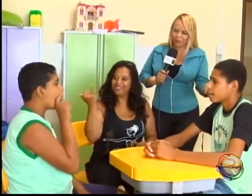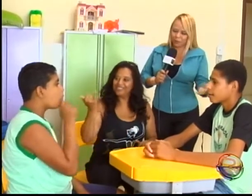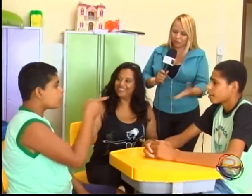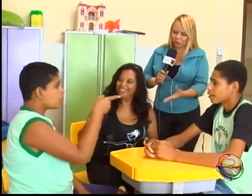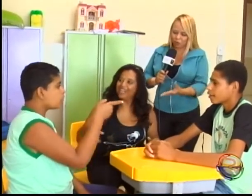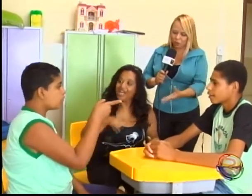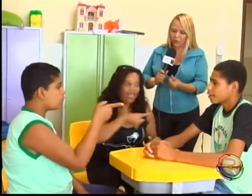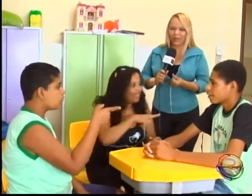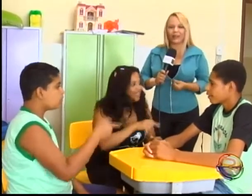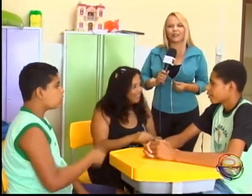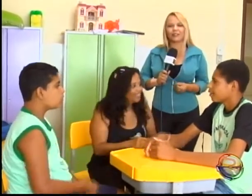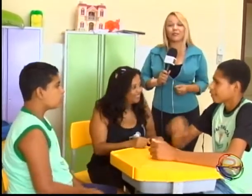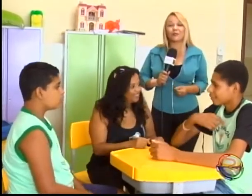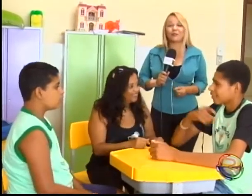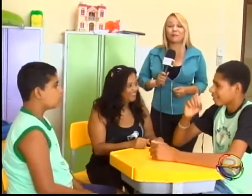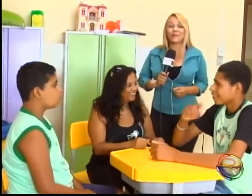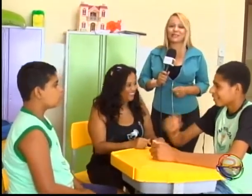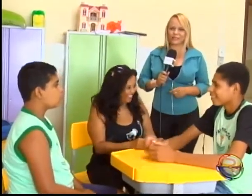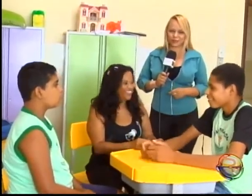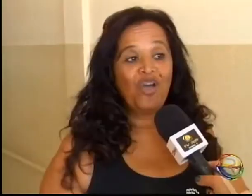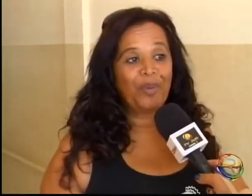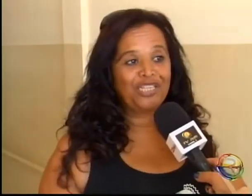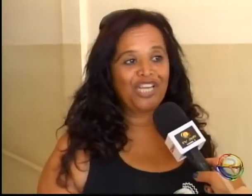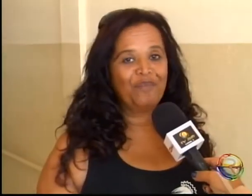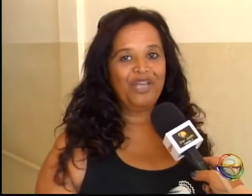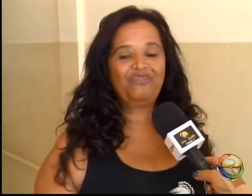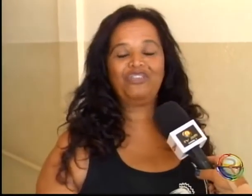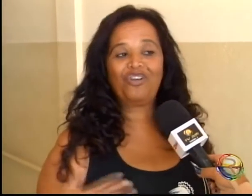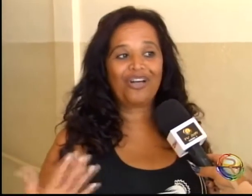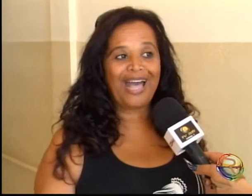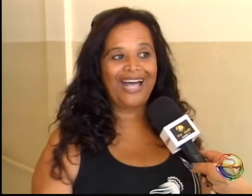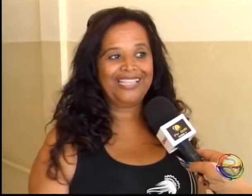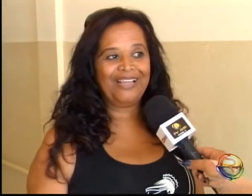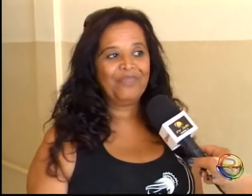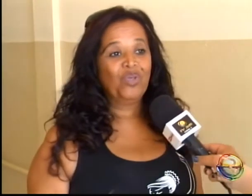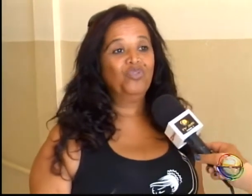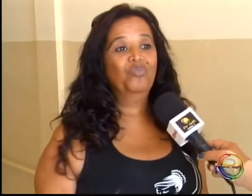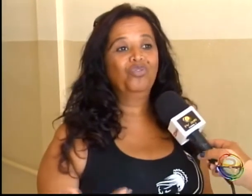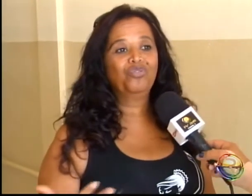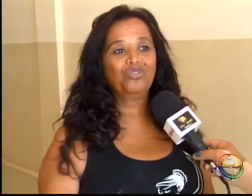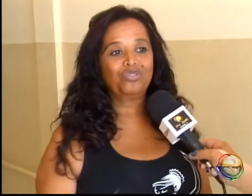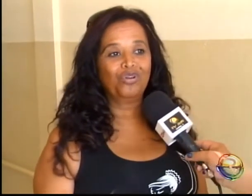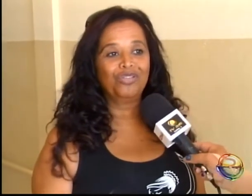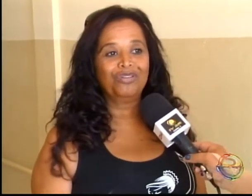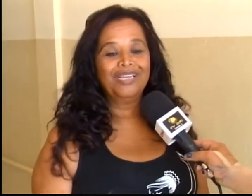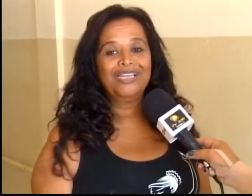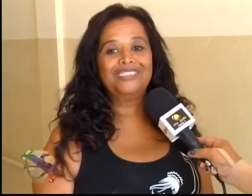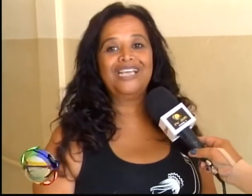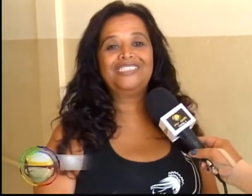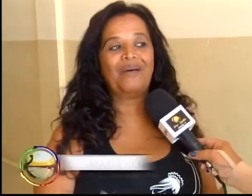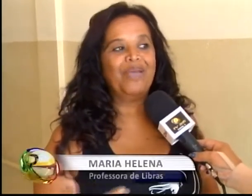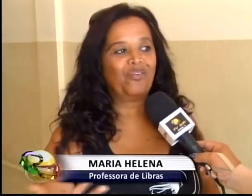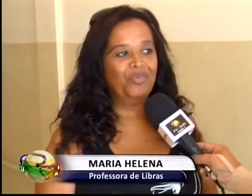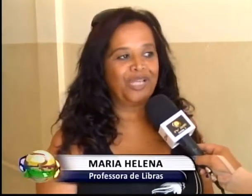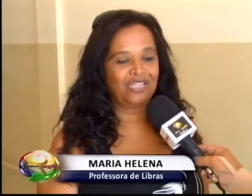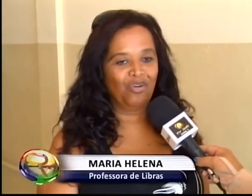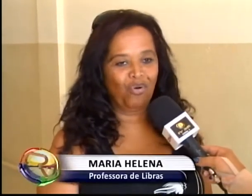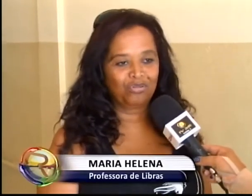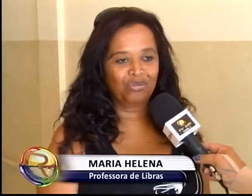trabalho se tornou para ela uma missão. Eu praticamente fui jogada no mundo do surdo, sem saber a comunicação com